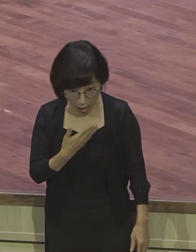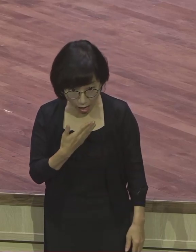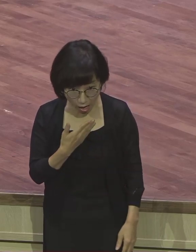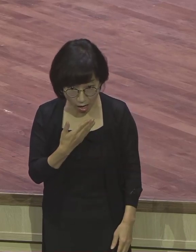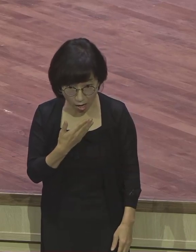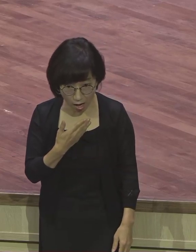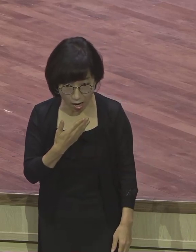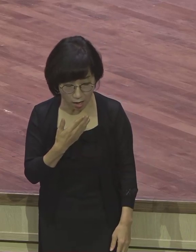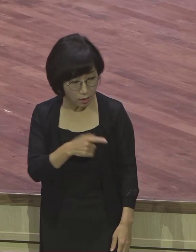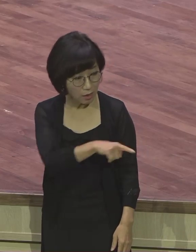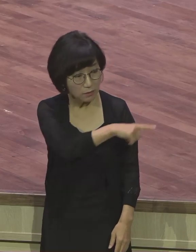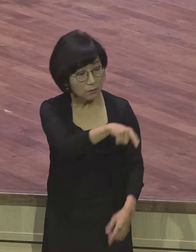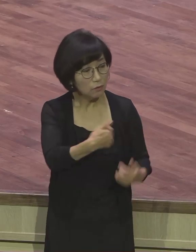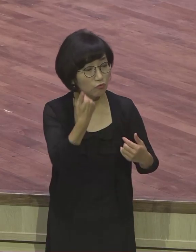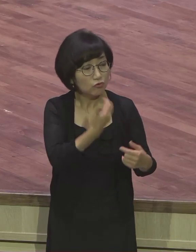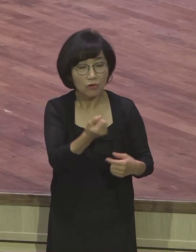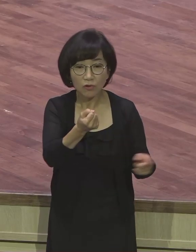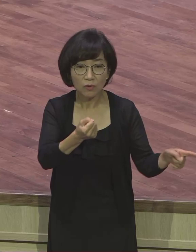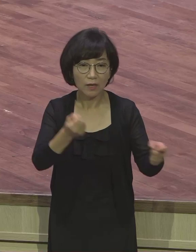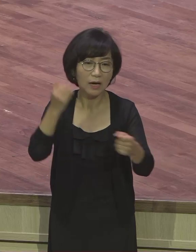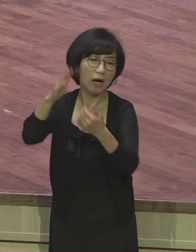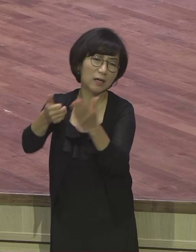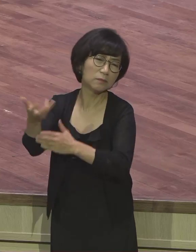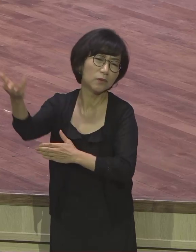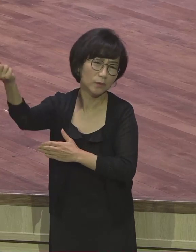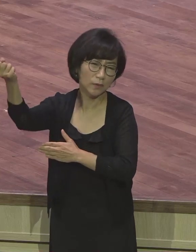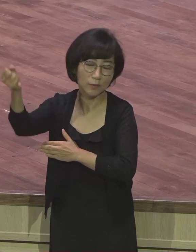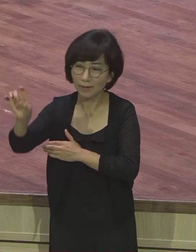네 거냐? 내 거지.